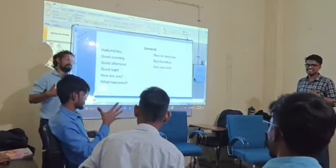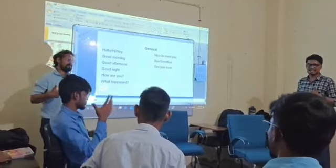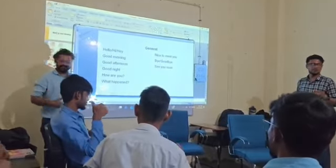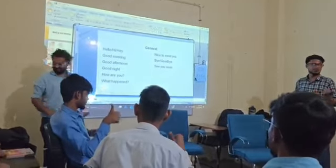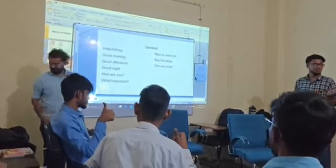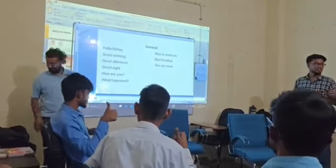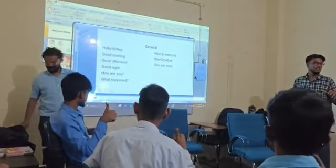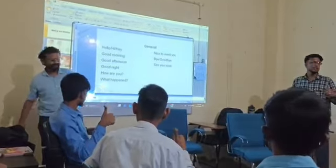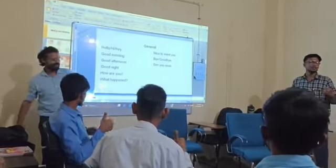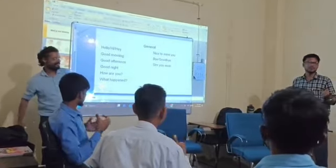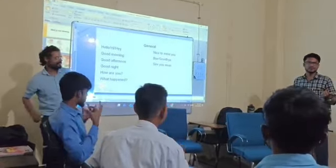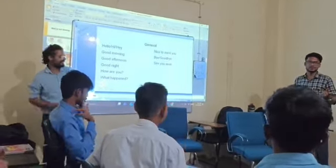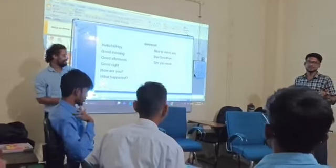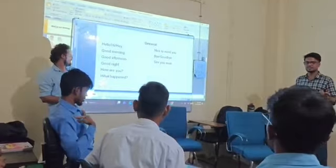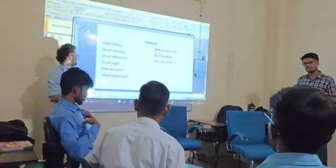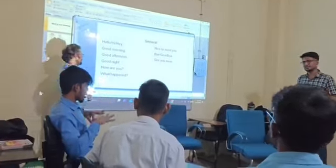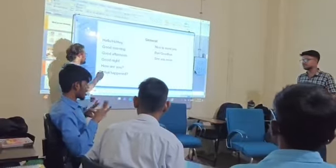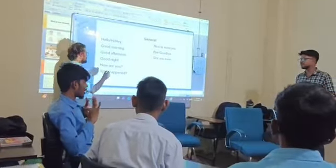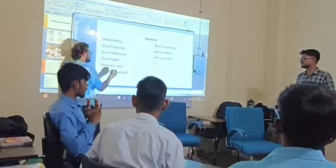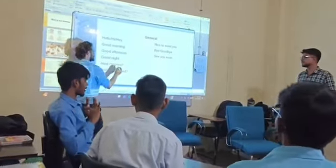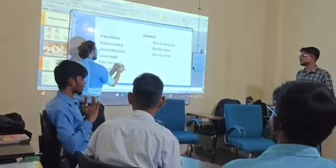आई एम गुड या आई एम फाइन, ठीक है।